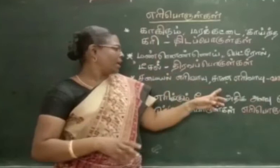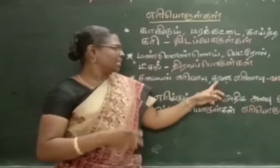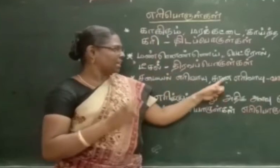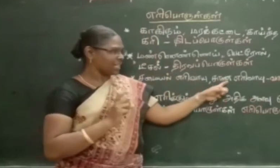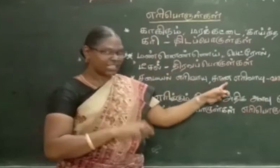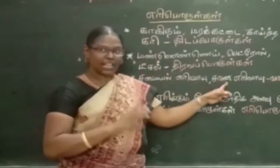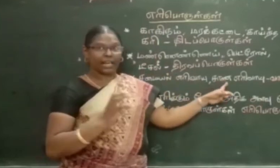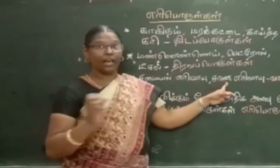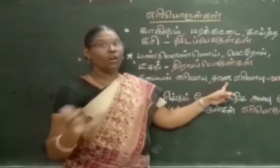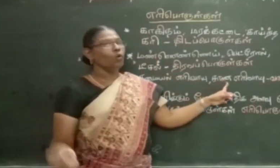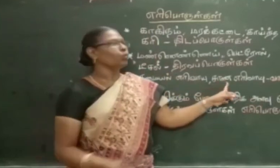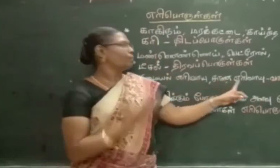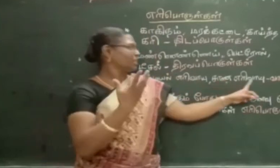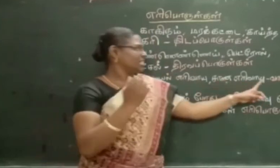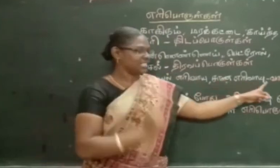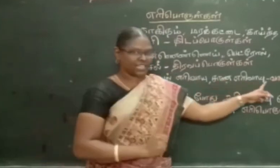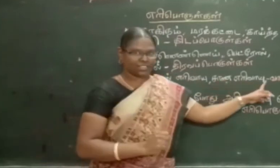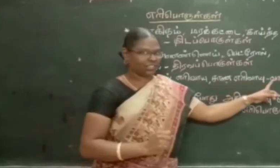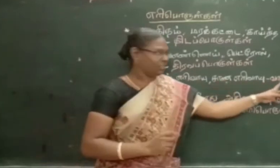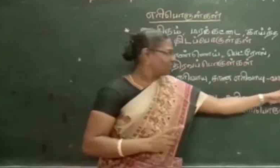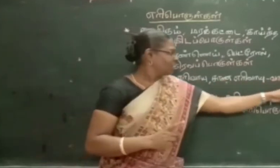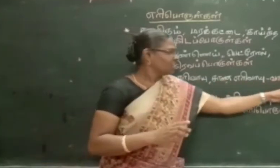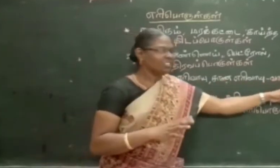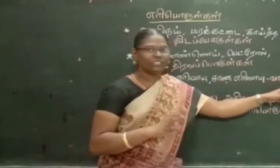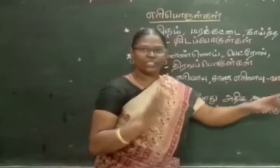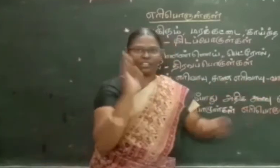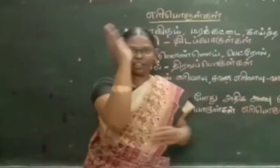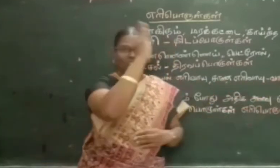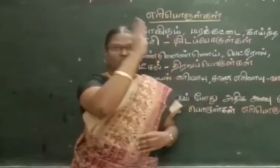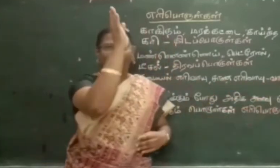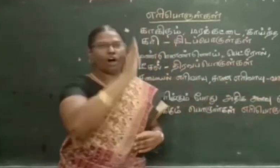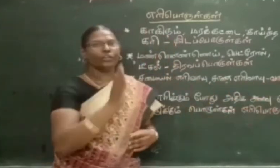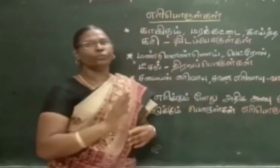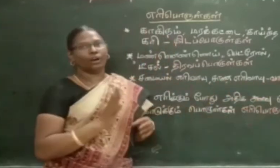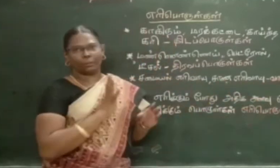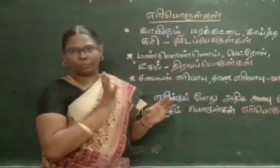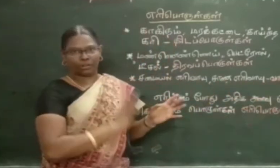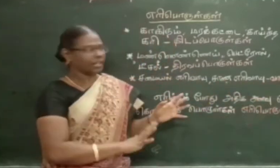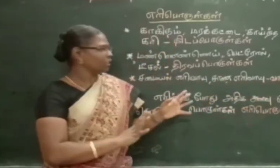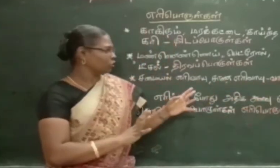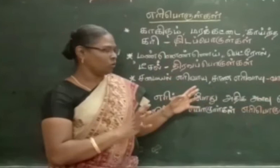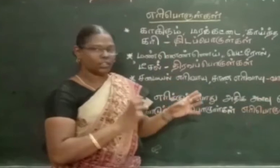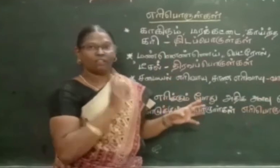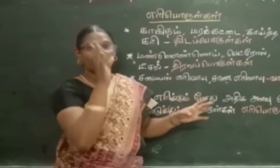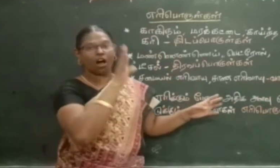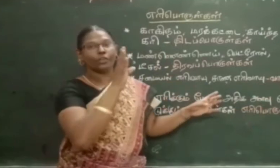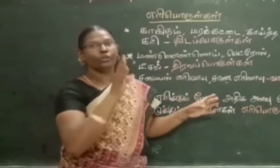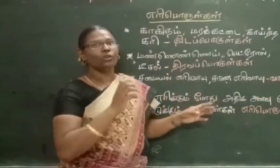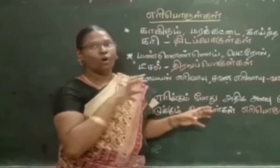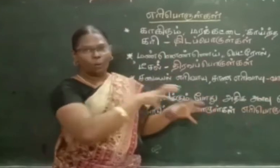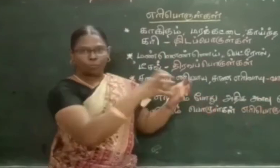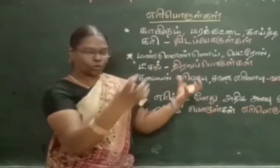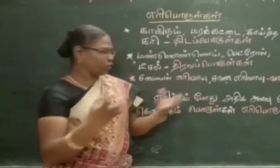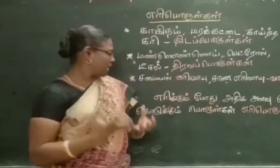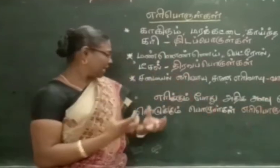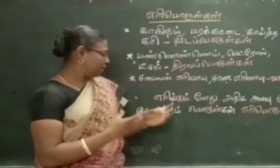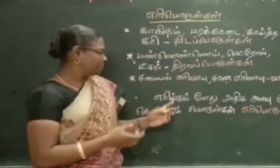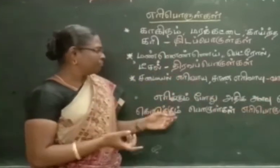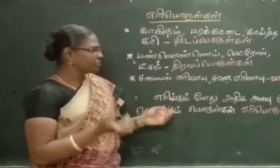அந்த அதில் உற்பத்தி செய்கிறது. இது வந்து வாயுவாக இருக்கும், அதான் வாயு பொருட்கள்.